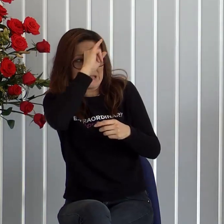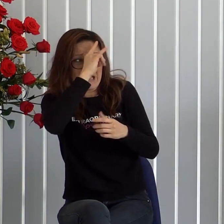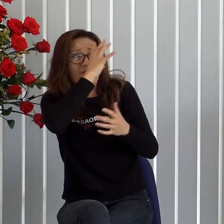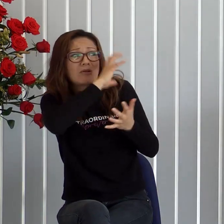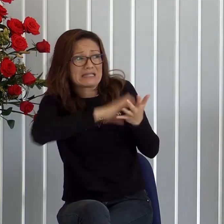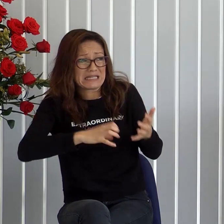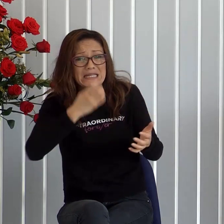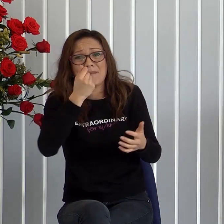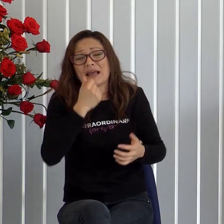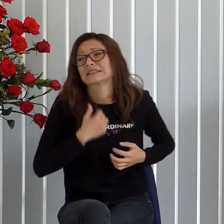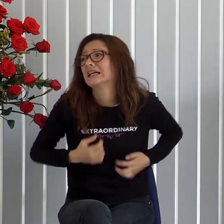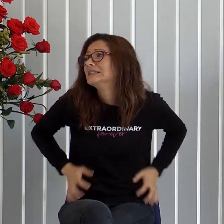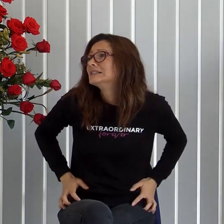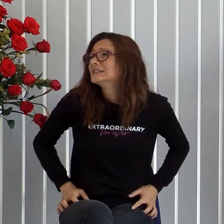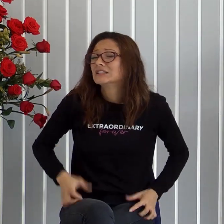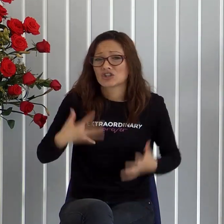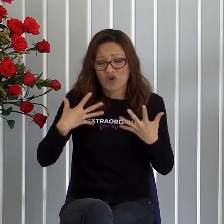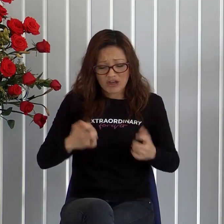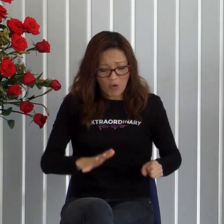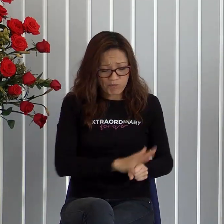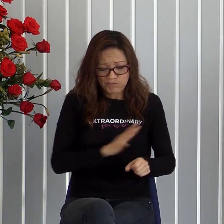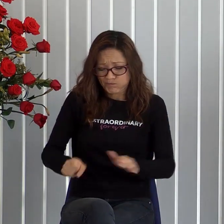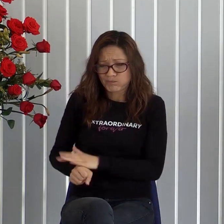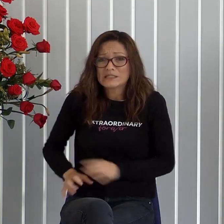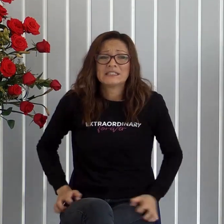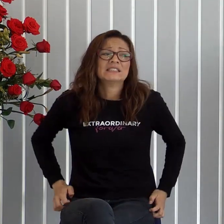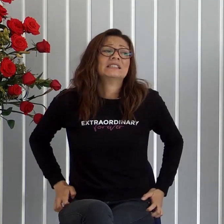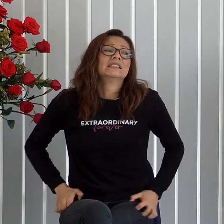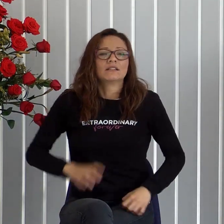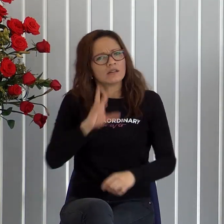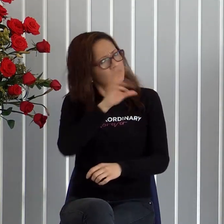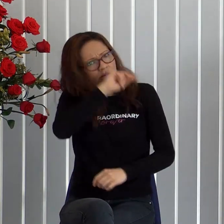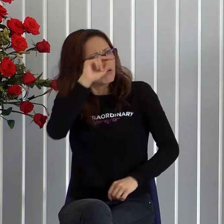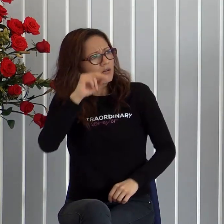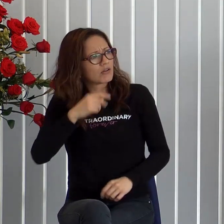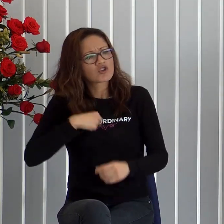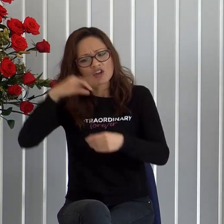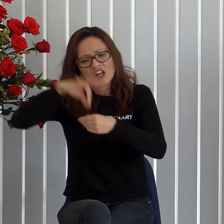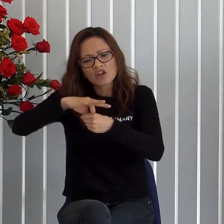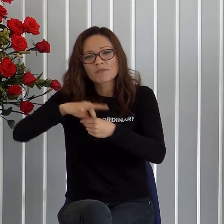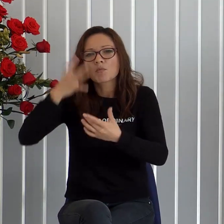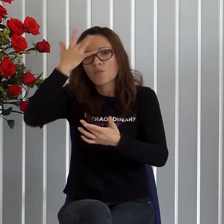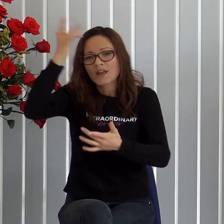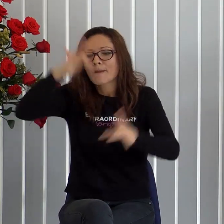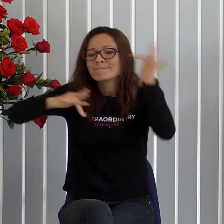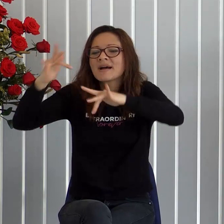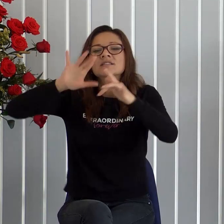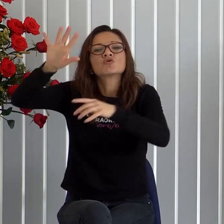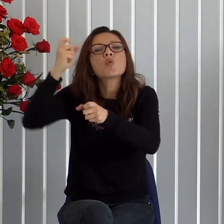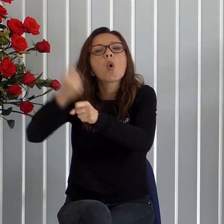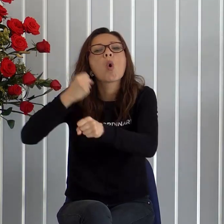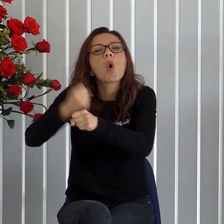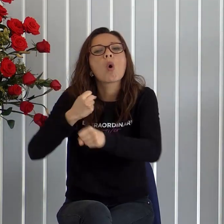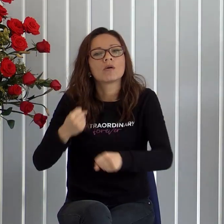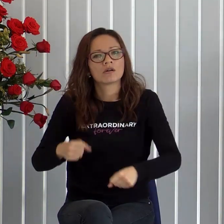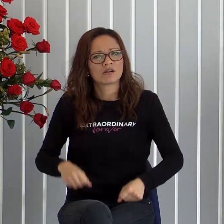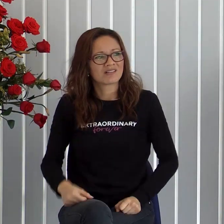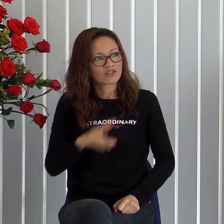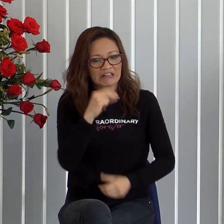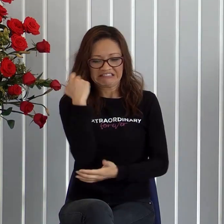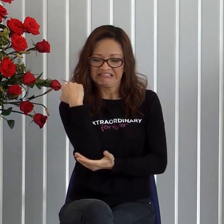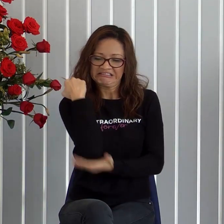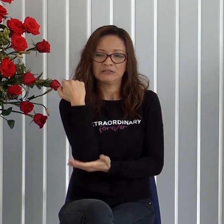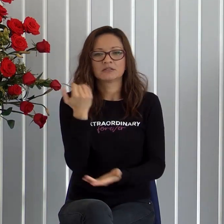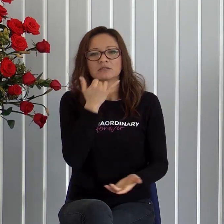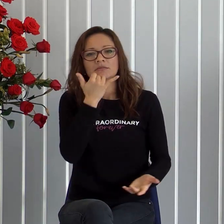va a faltar y yo quiero tener los bolsillos llenos. No, nosotros diezmamos y ofrendamos porque queremos ser partícipes de su obra. No sea mezquino,